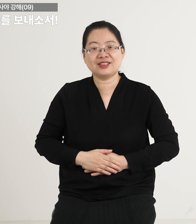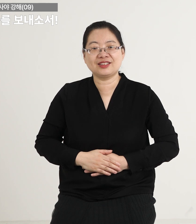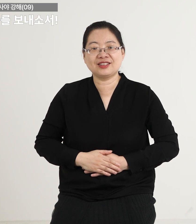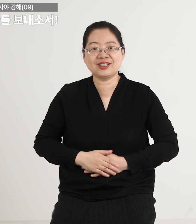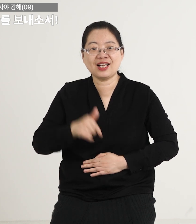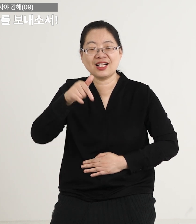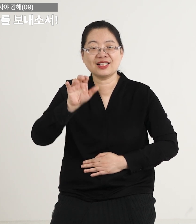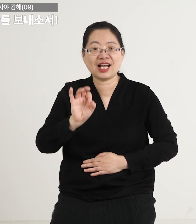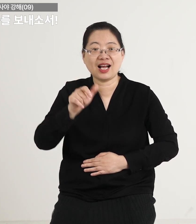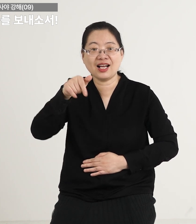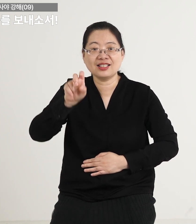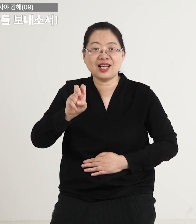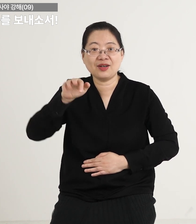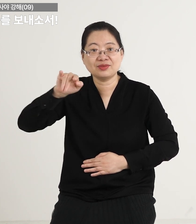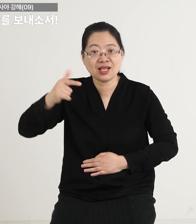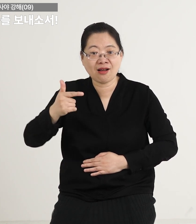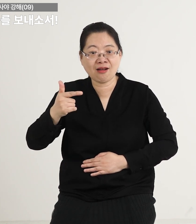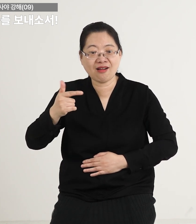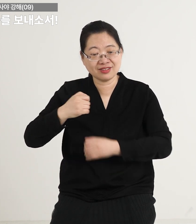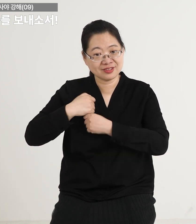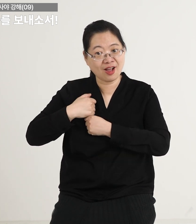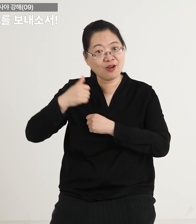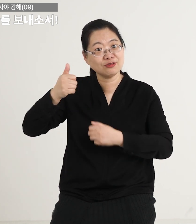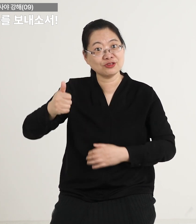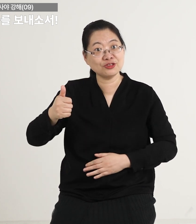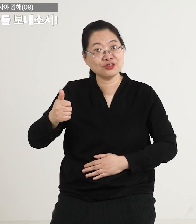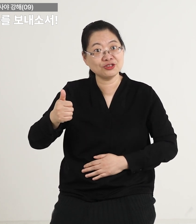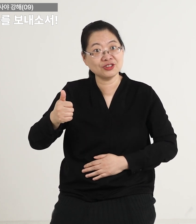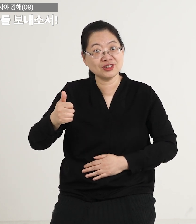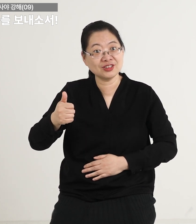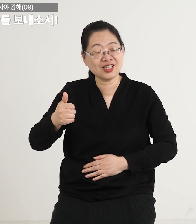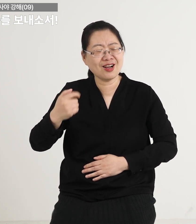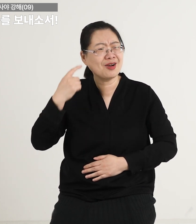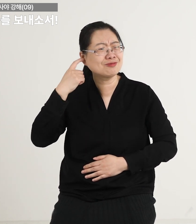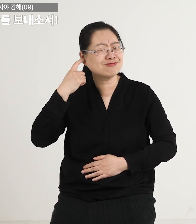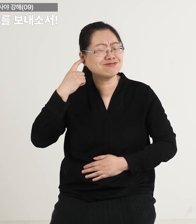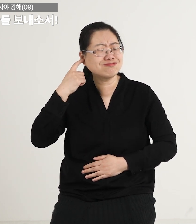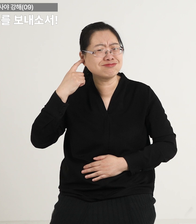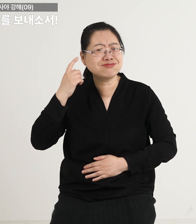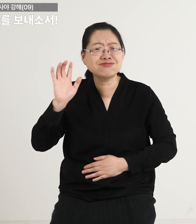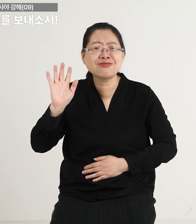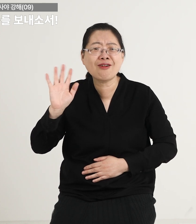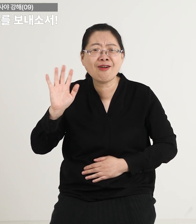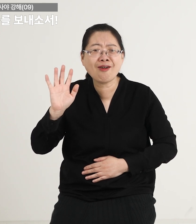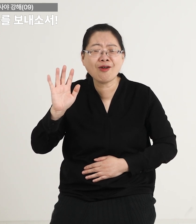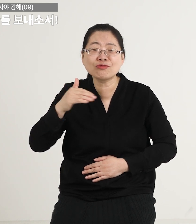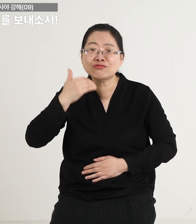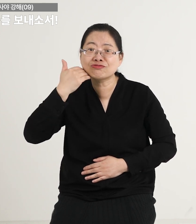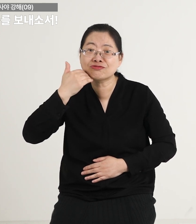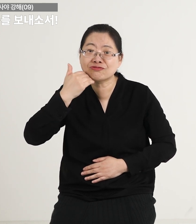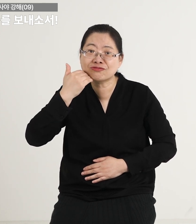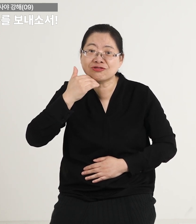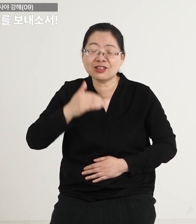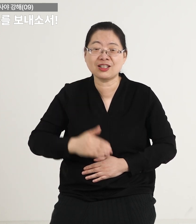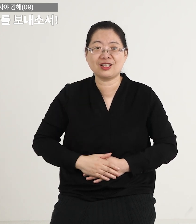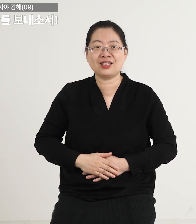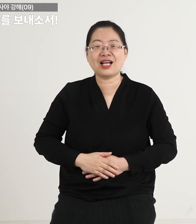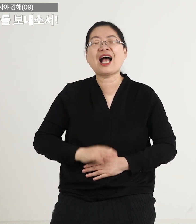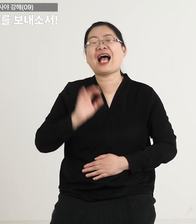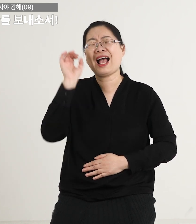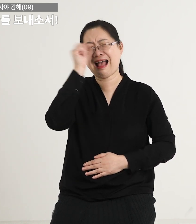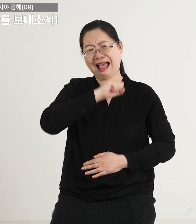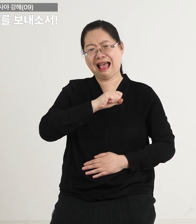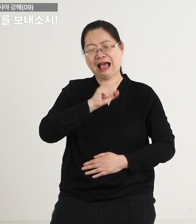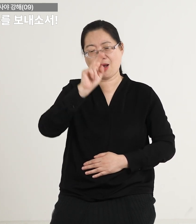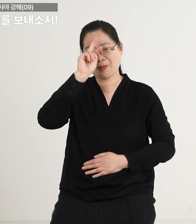강감찬 장군? 내 가는 기가 먹어가지고 잘 못 들었어. 누구라고요? 아,